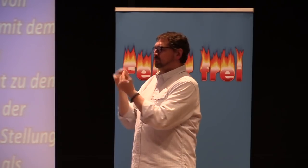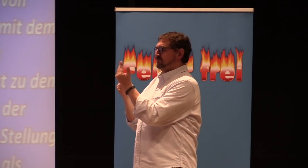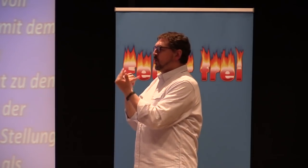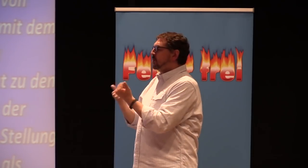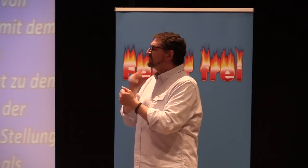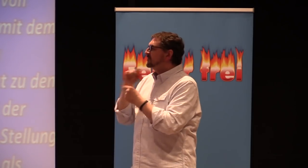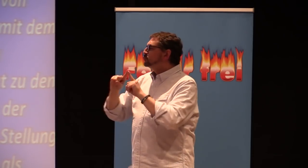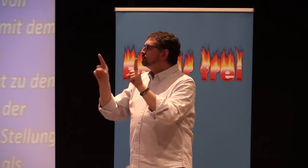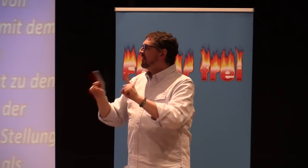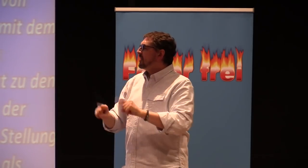Und man kennt das ja,